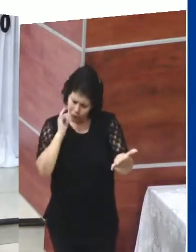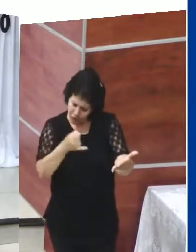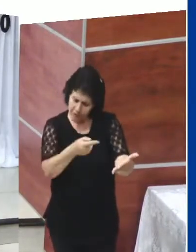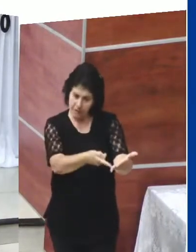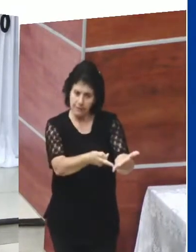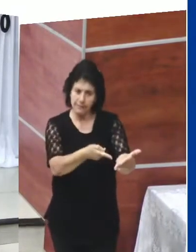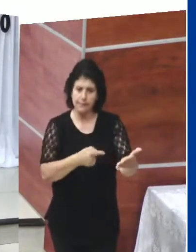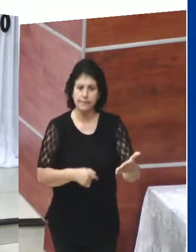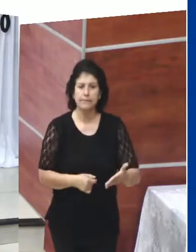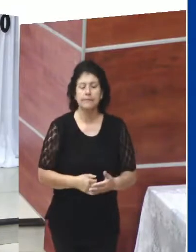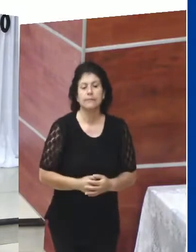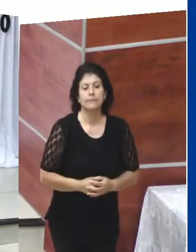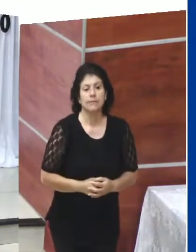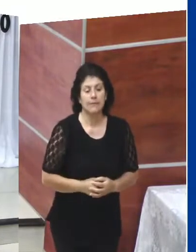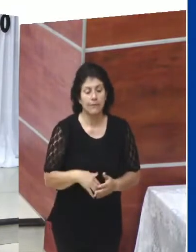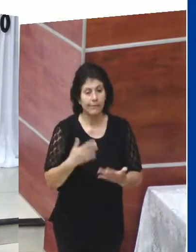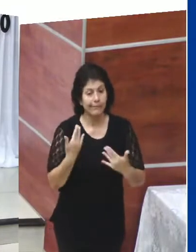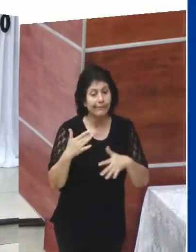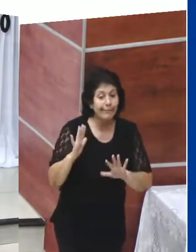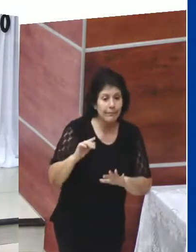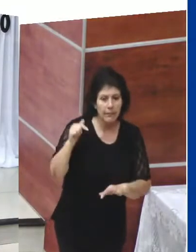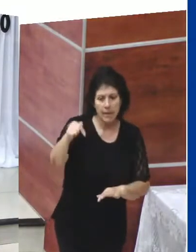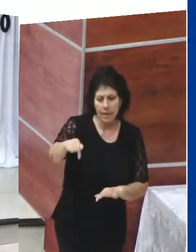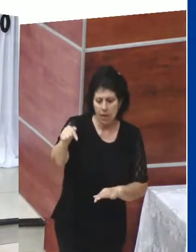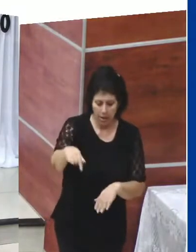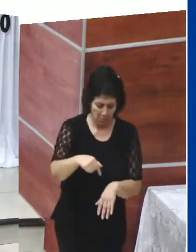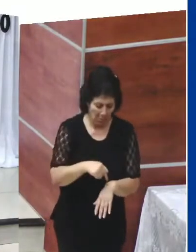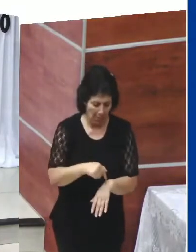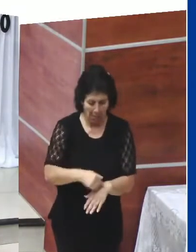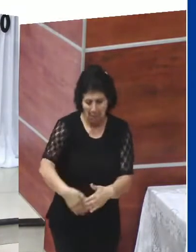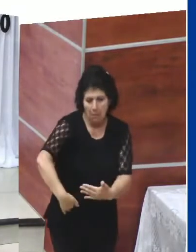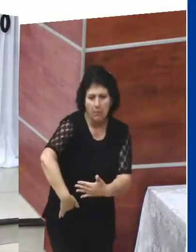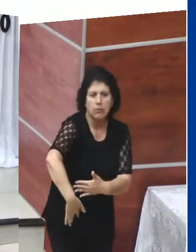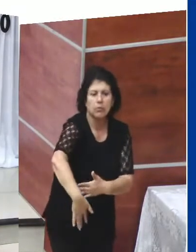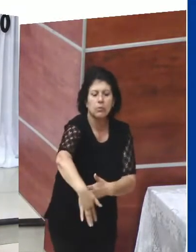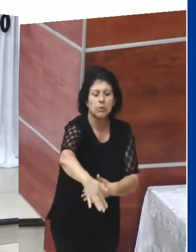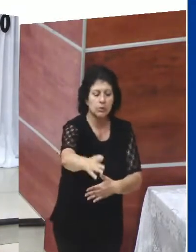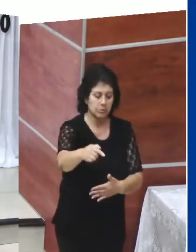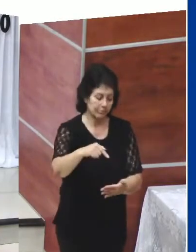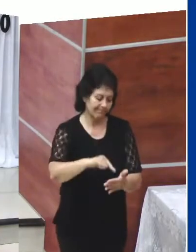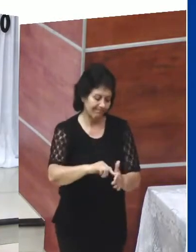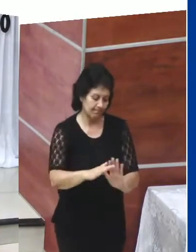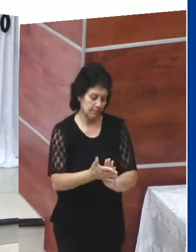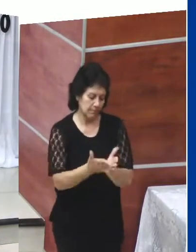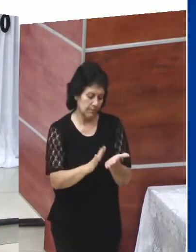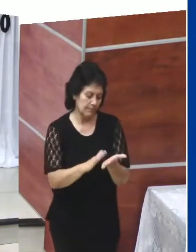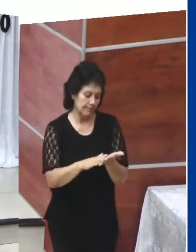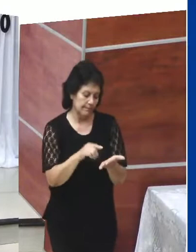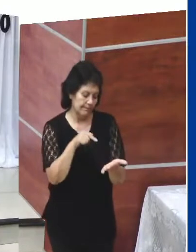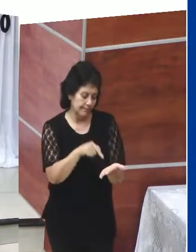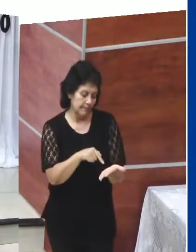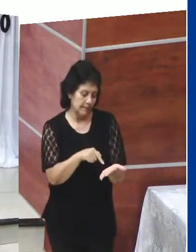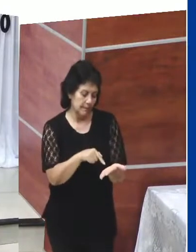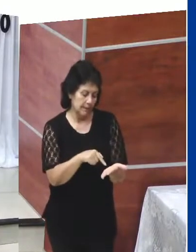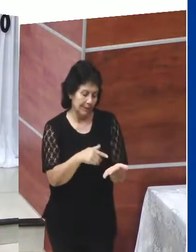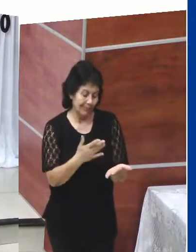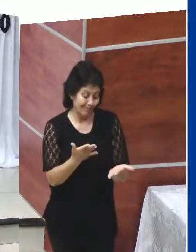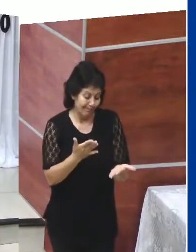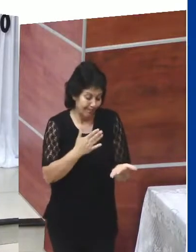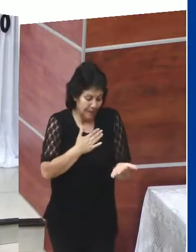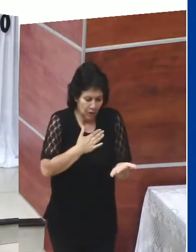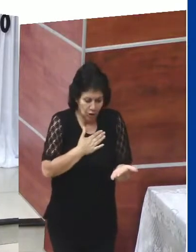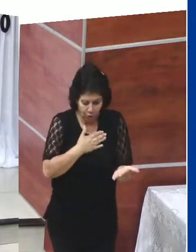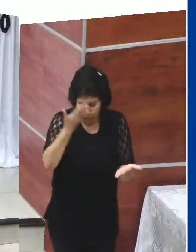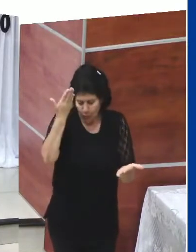inmediatos. Pero ahora pasa el tiempo y ese mensaje también golpea a nuestra esencia como